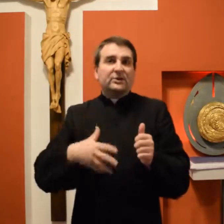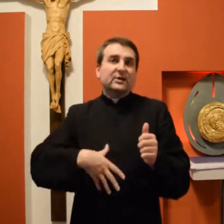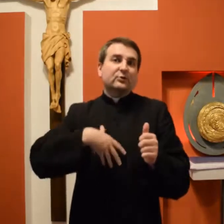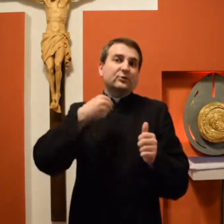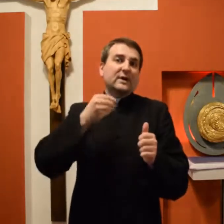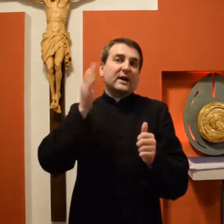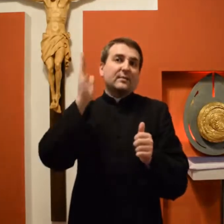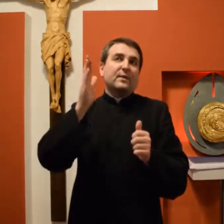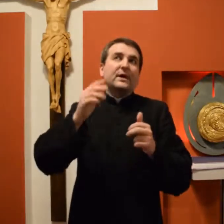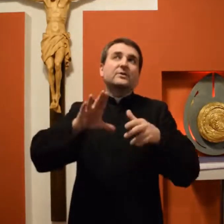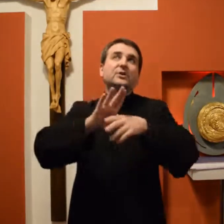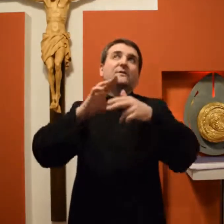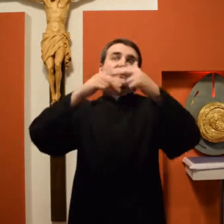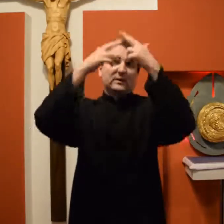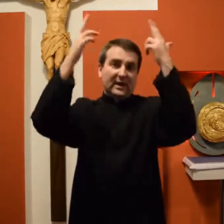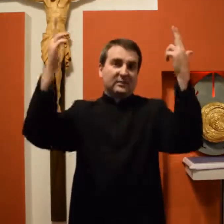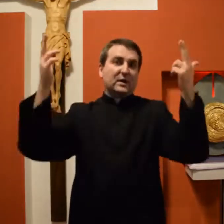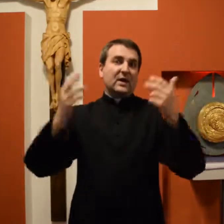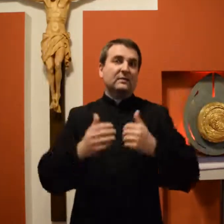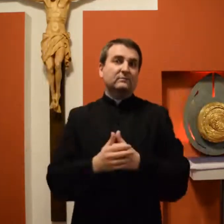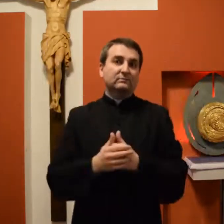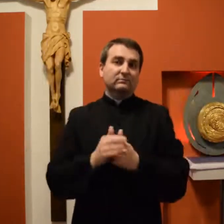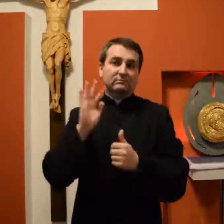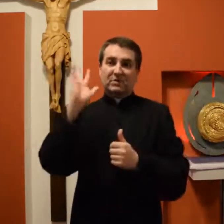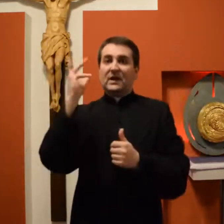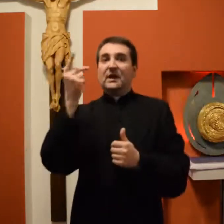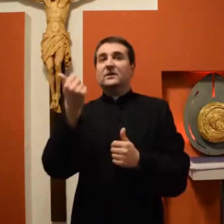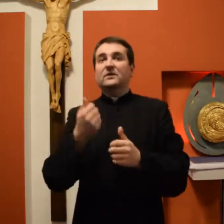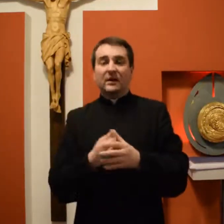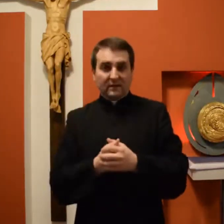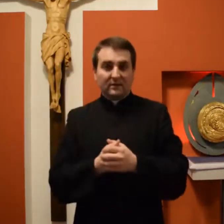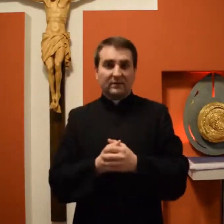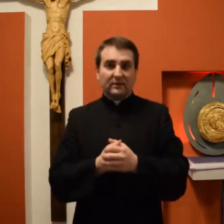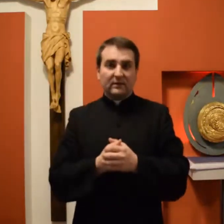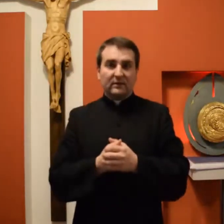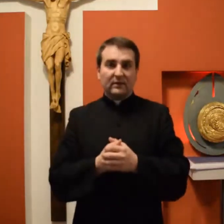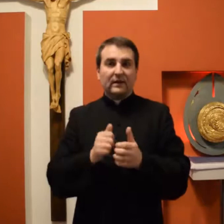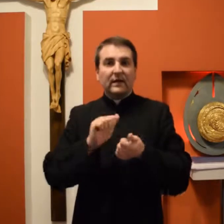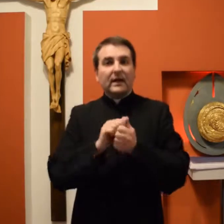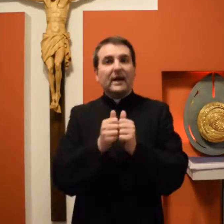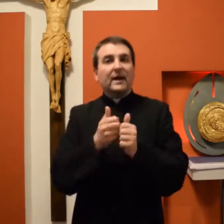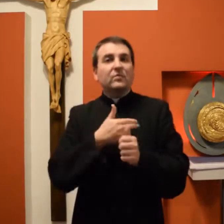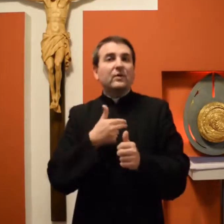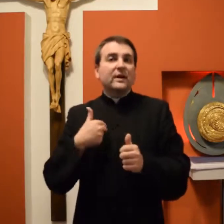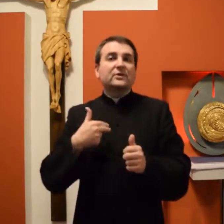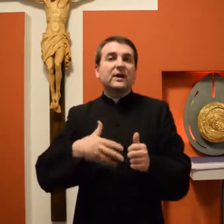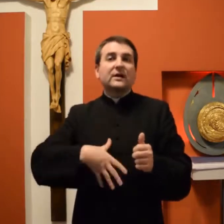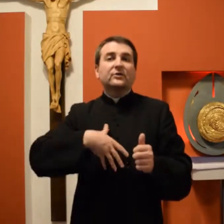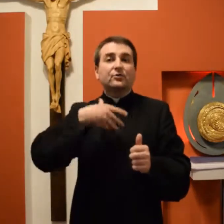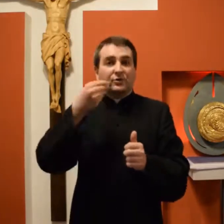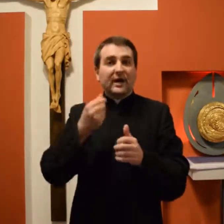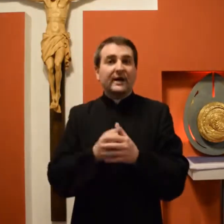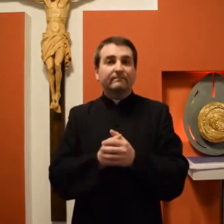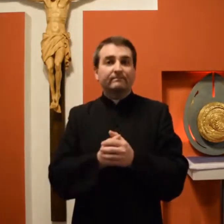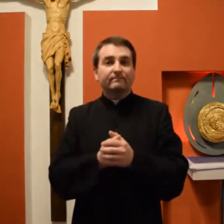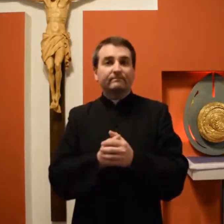nasza dusza będzie w niebie pięknie, albo nasza dusza